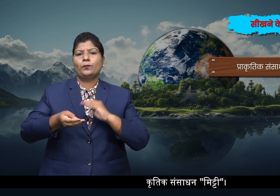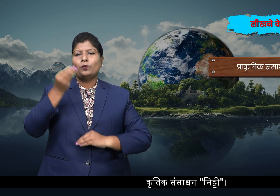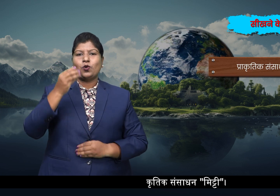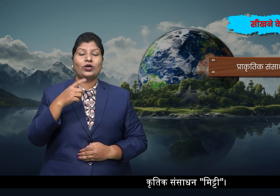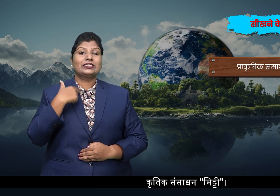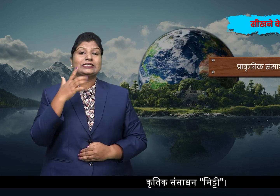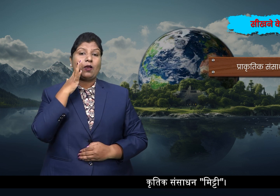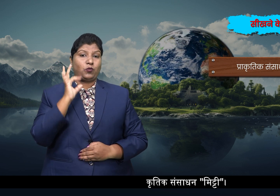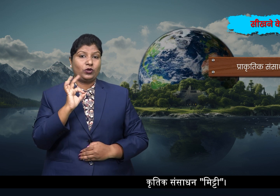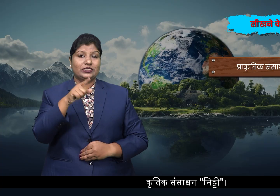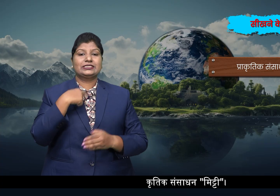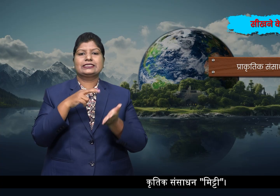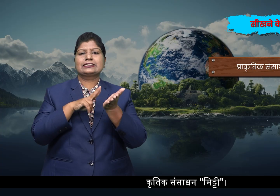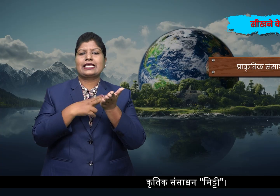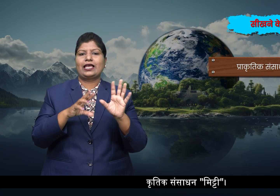संसाधन मिट्टी।